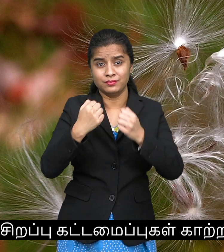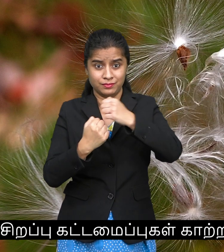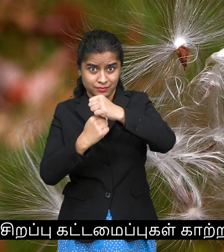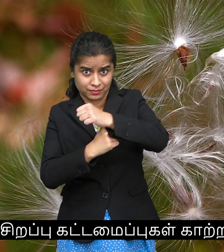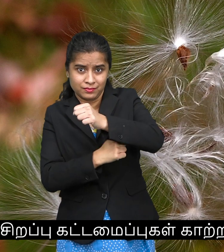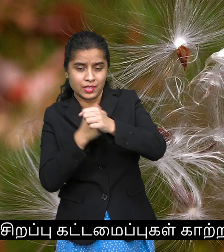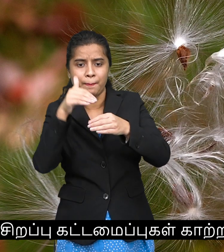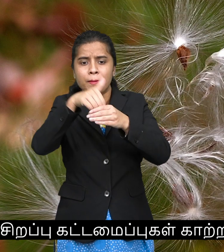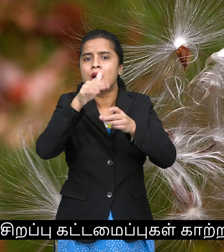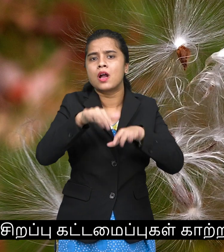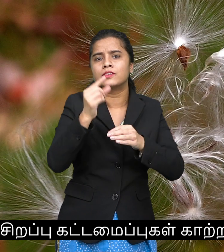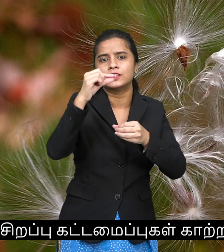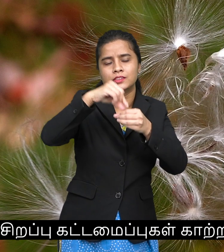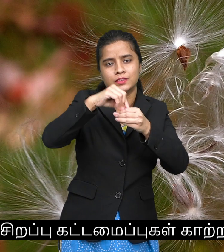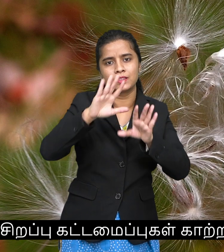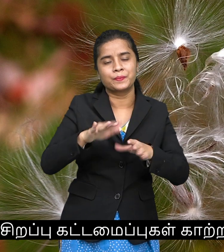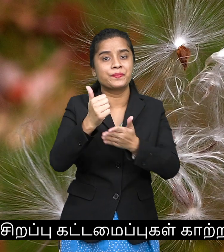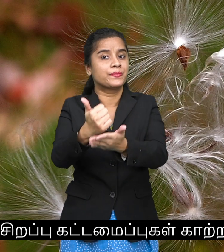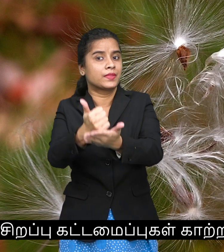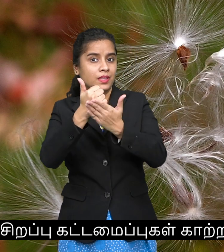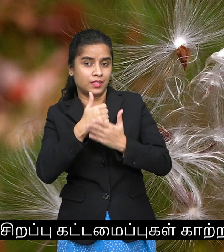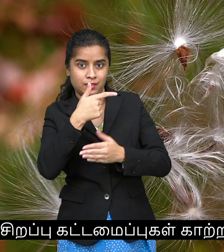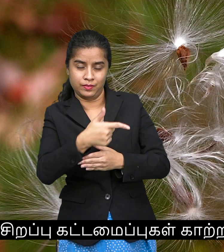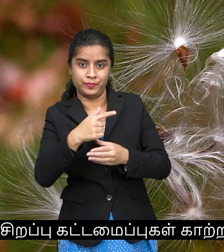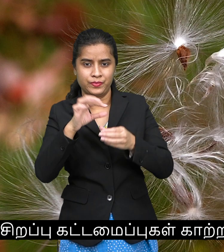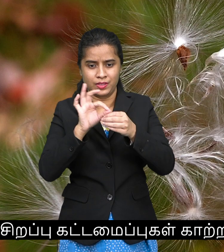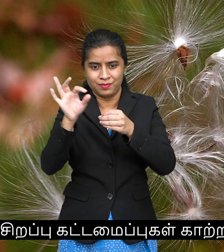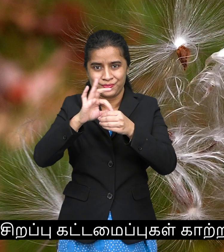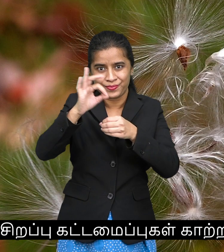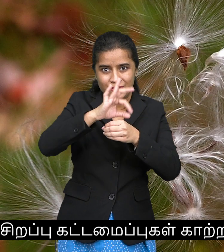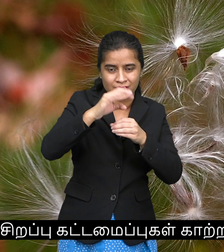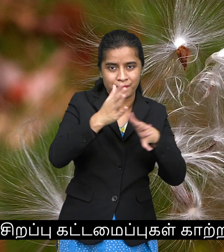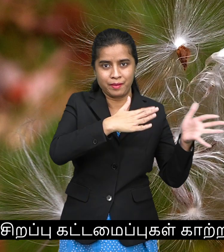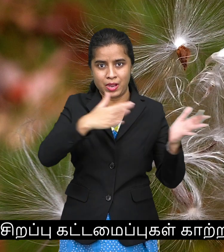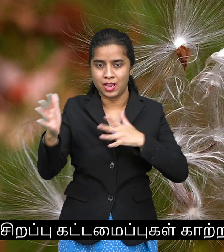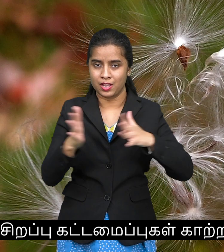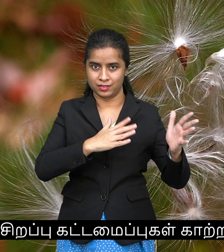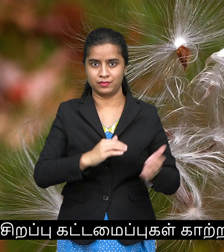கட்டமைப்புகள் காற்றில் பரவுவதற்கு உதவியாக இருக்கும்.